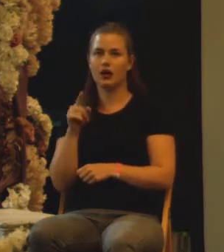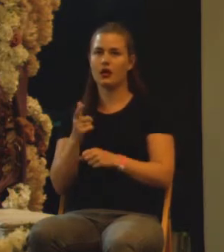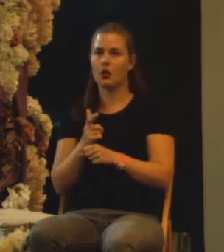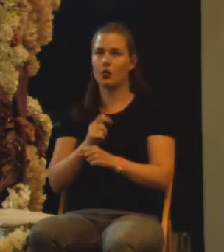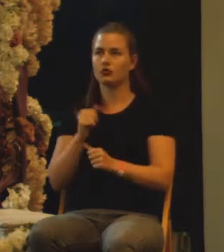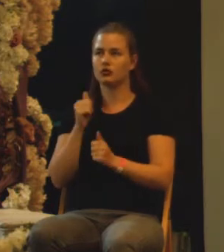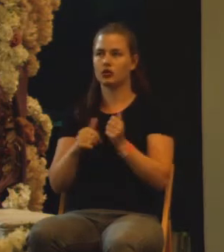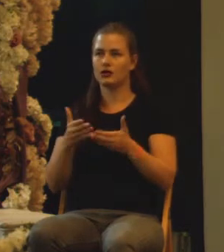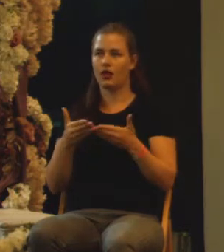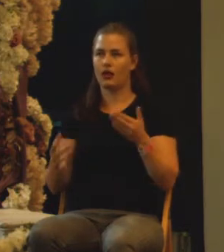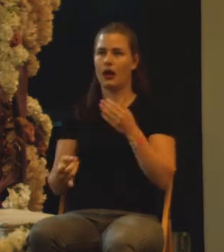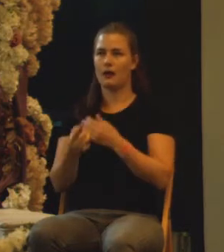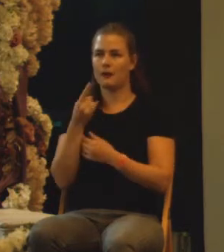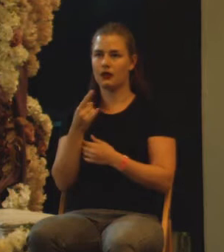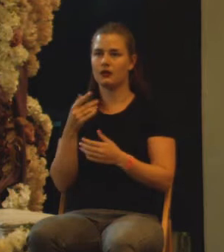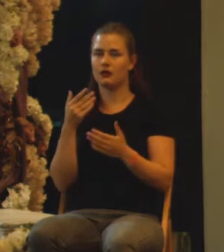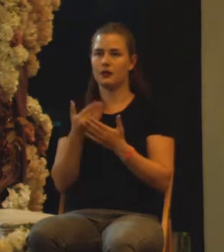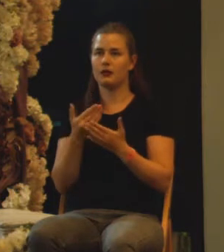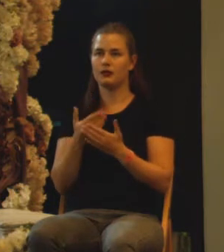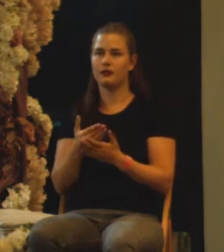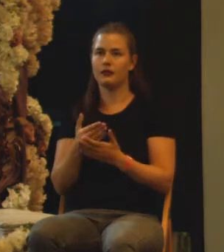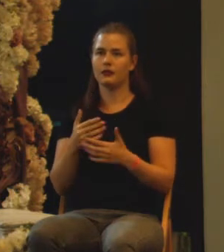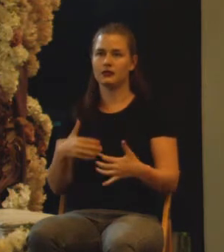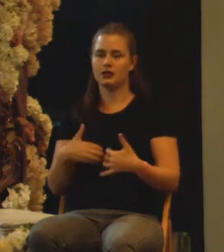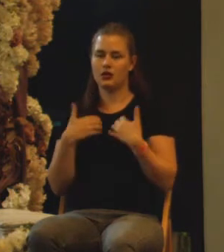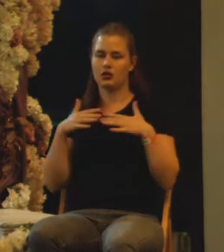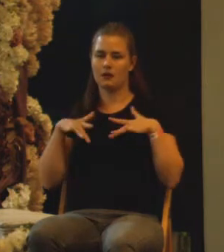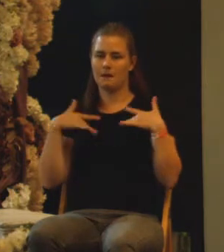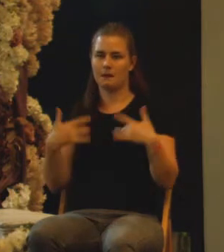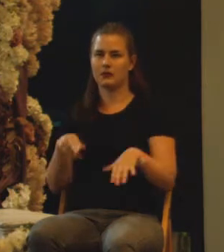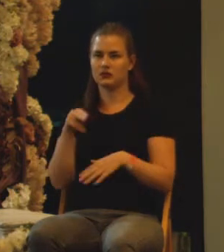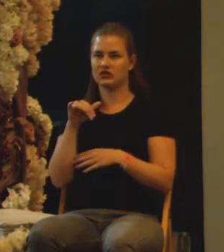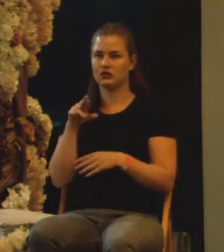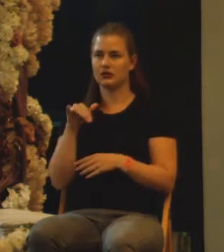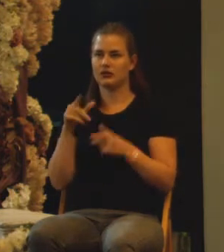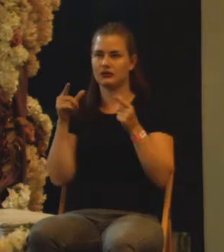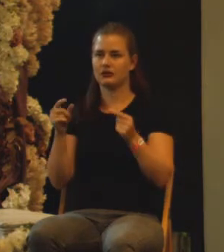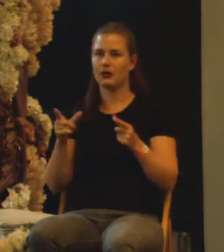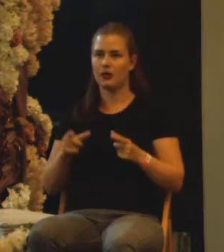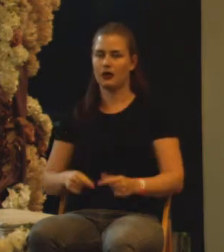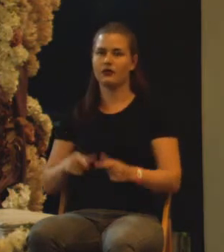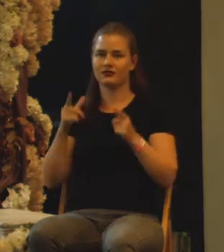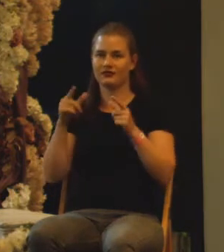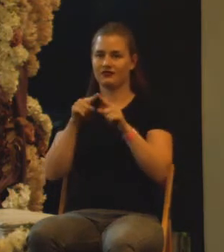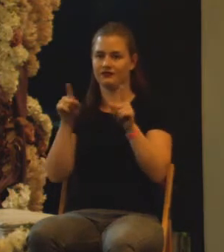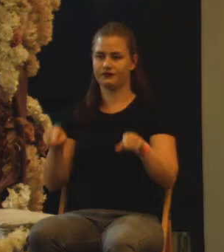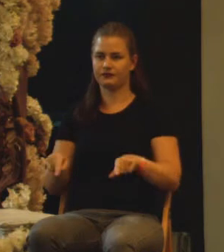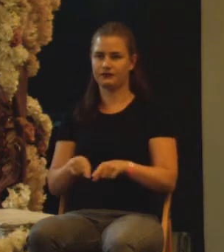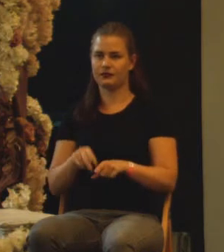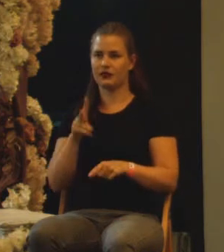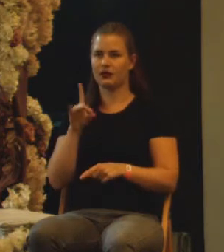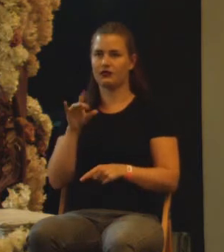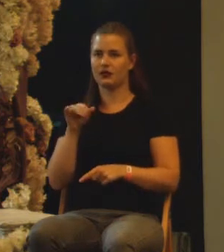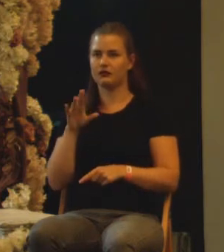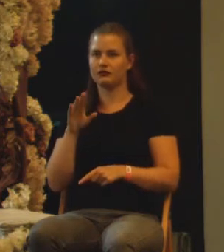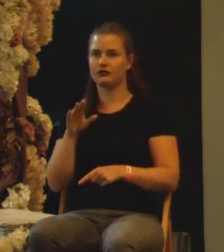часто нас обманывают, потому что они, например, ужасные, мерзкие чипсы запаковывают в упаковки крафтовые